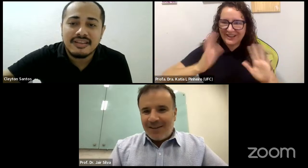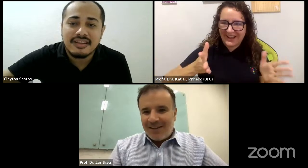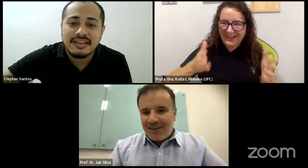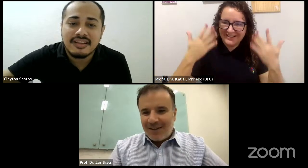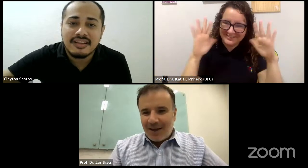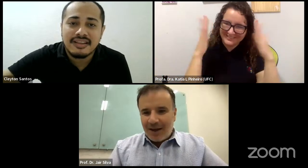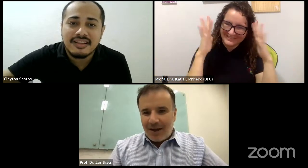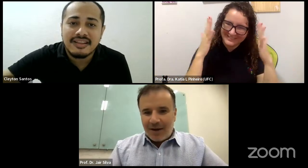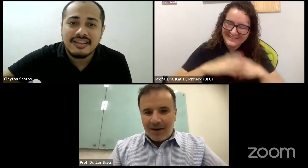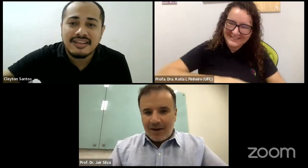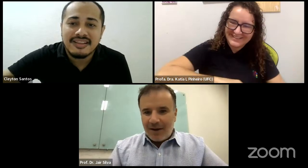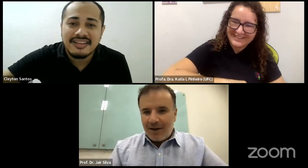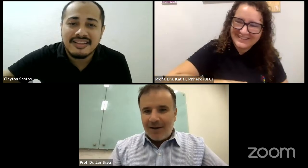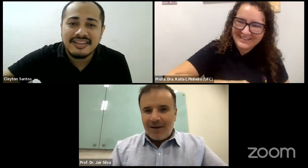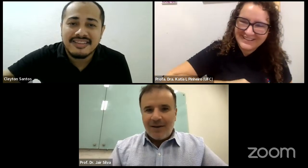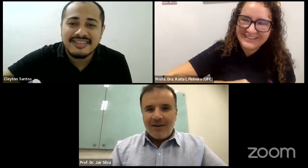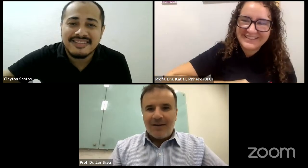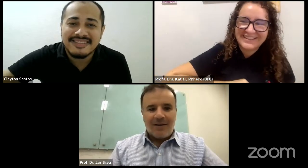apontamentos.